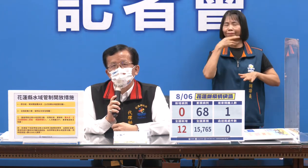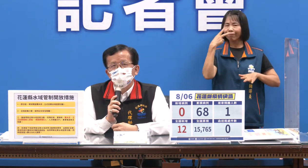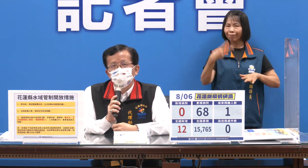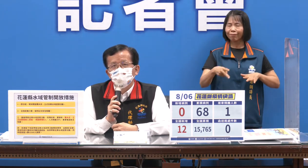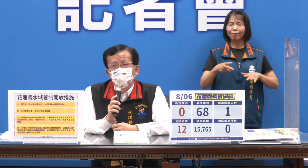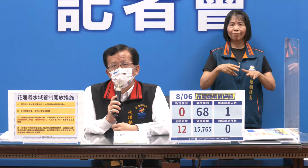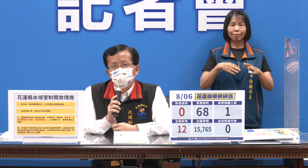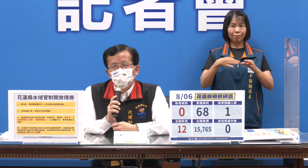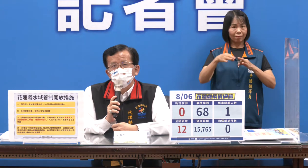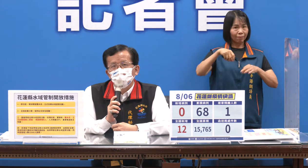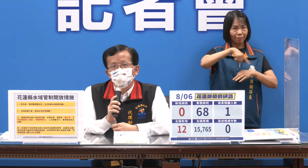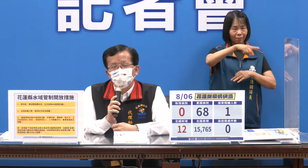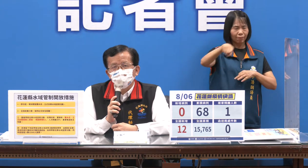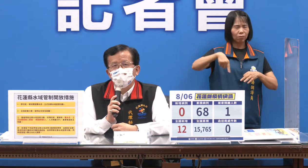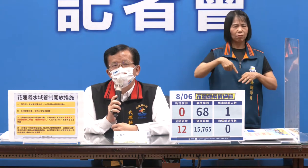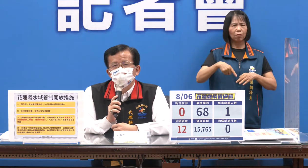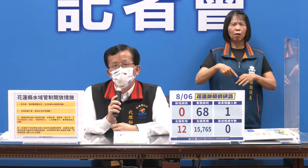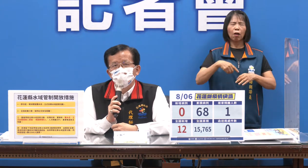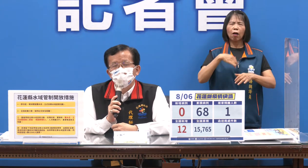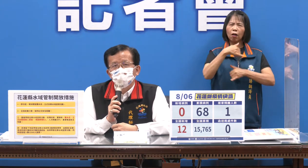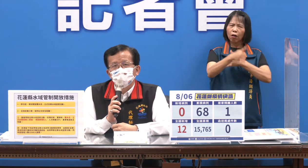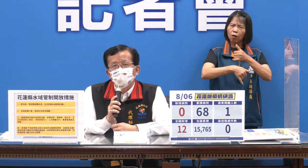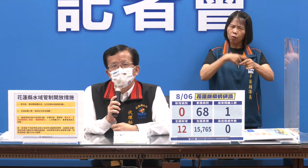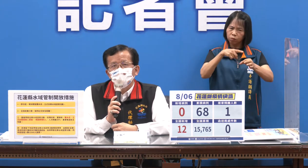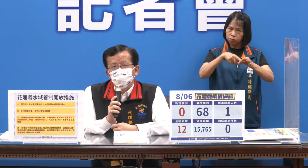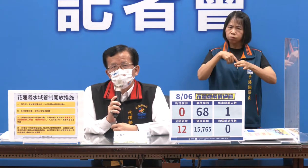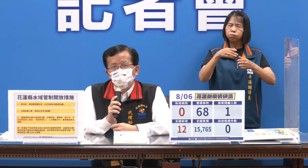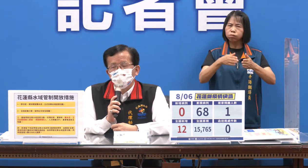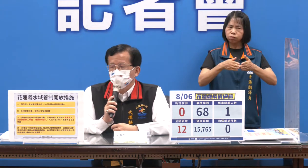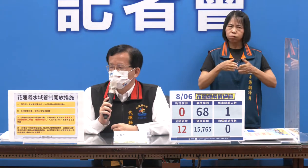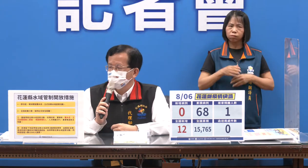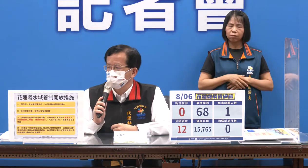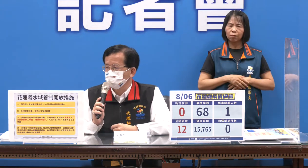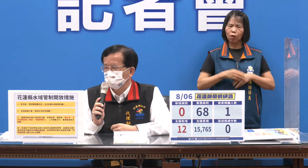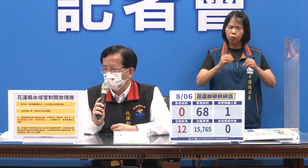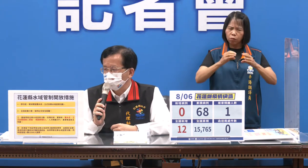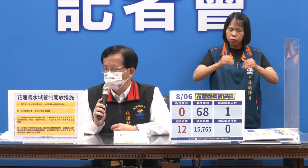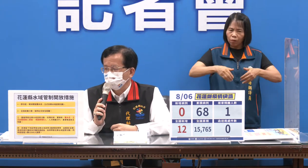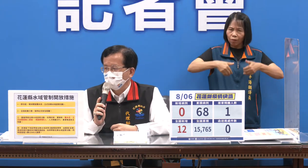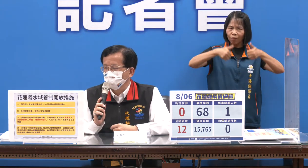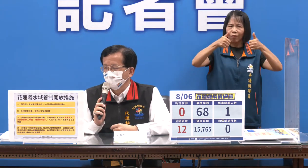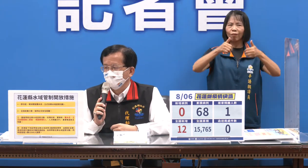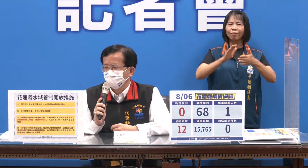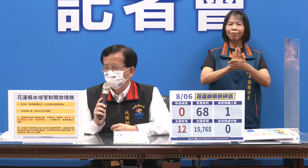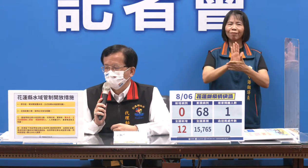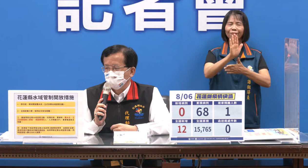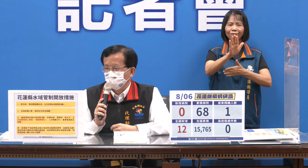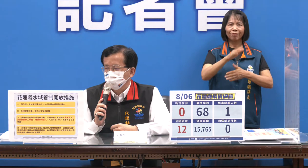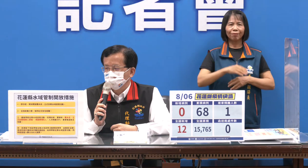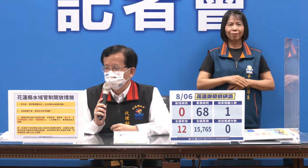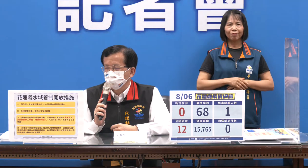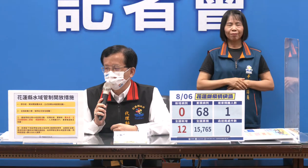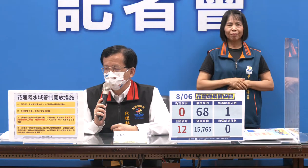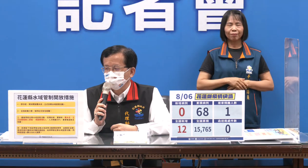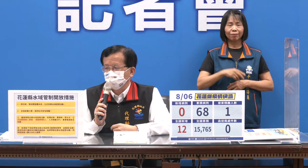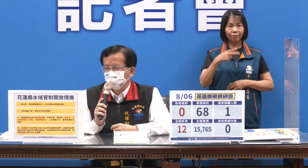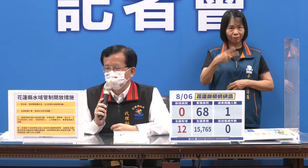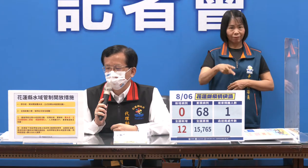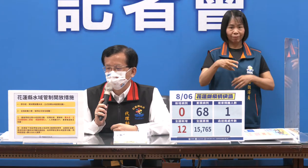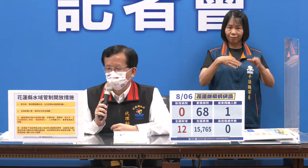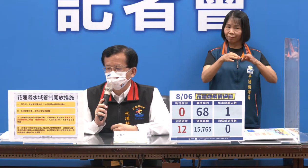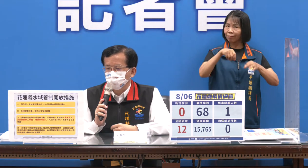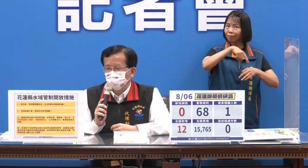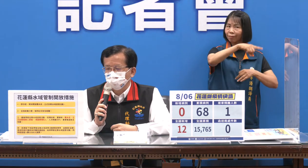计生活的发展，大家取得共识就讨论出来，也就是由业者